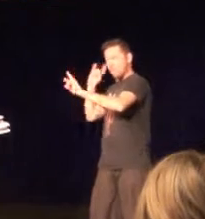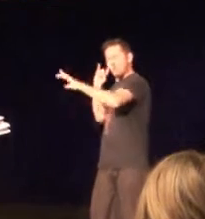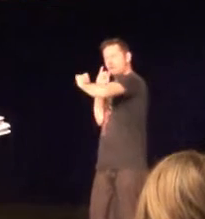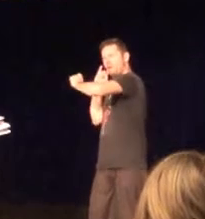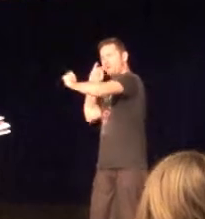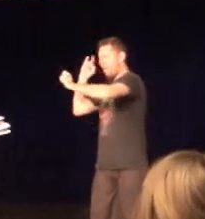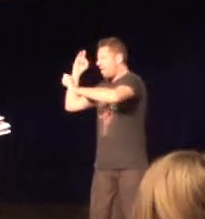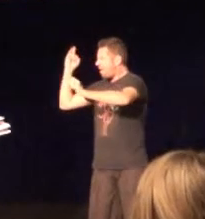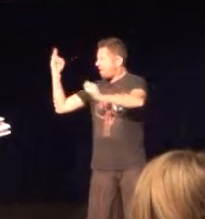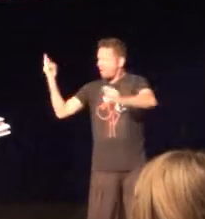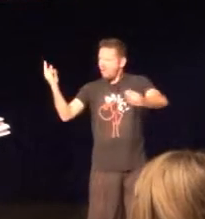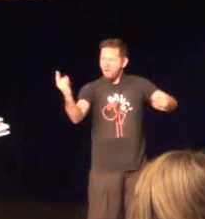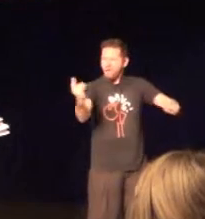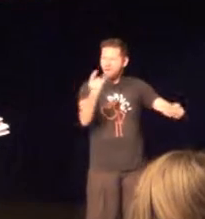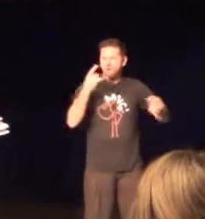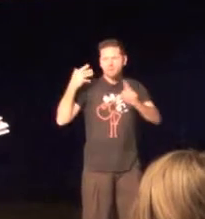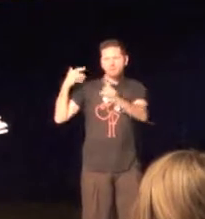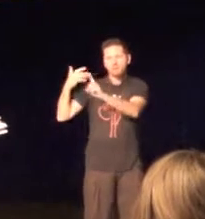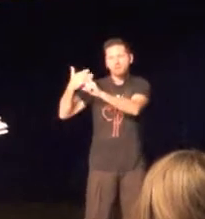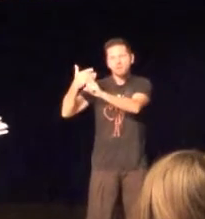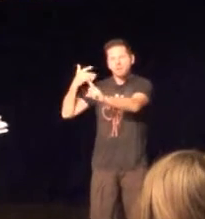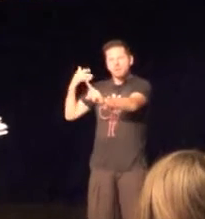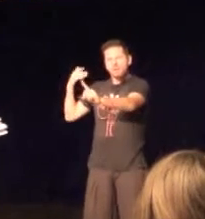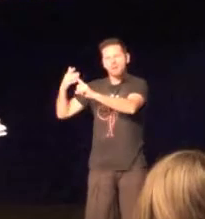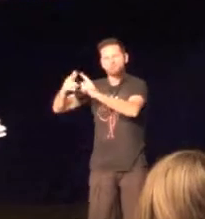Certainement pas le même contexte.